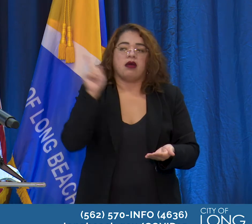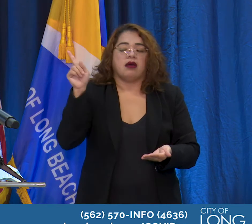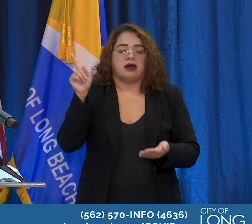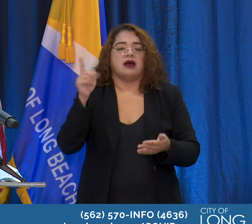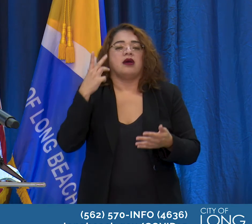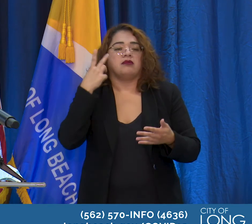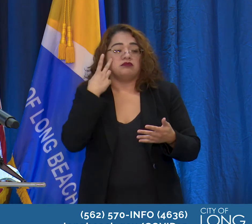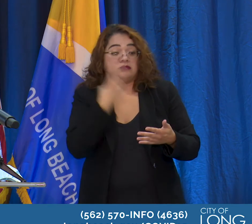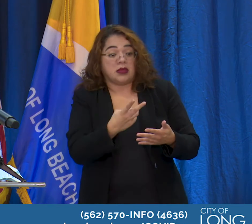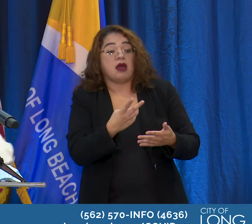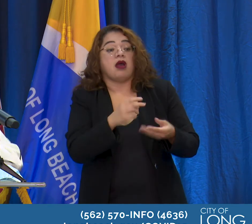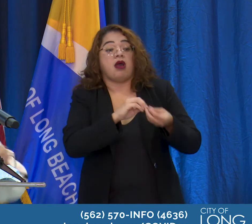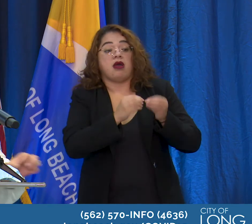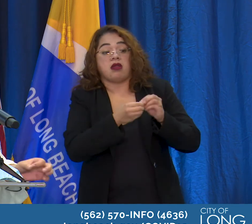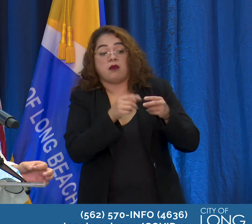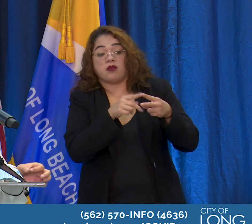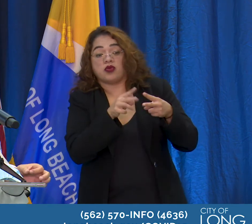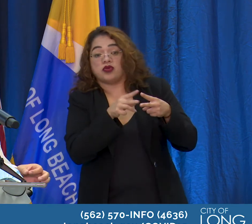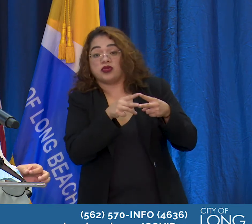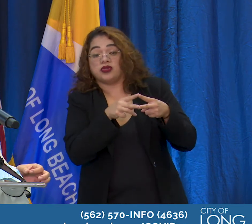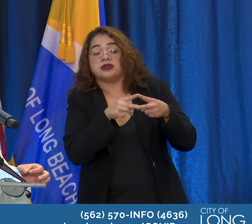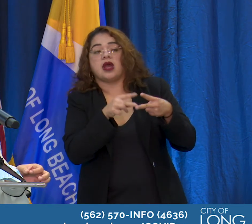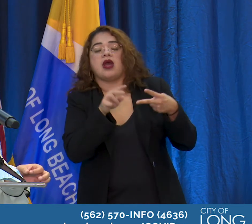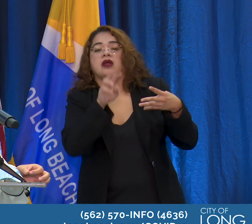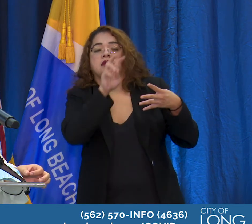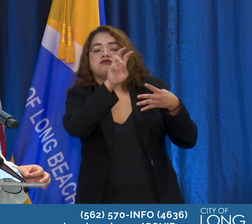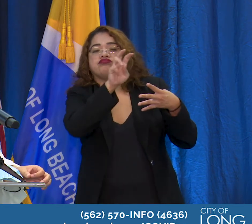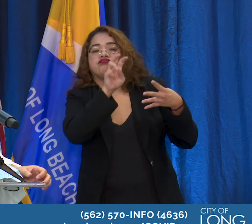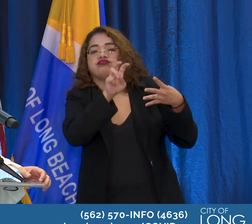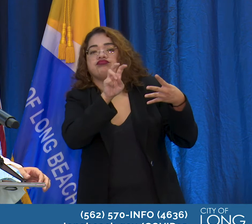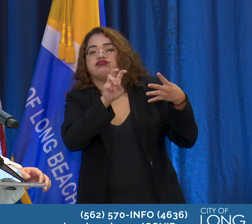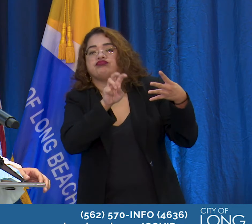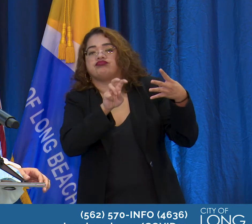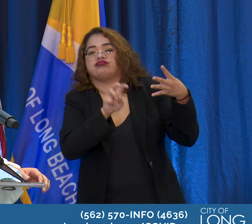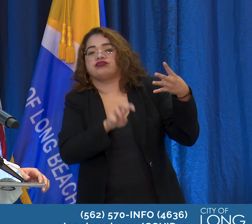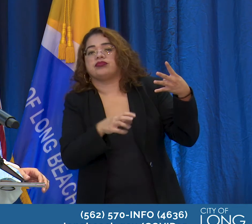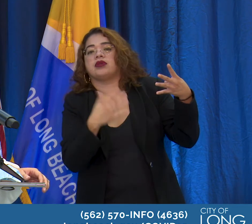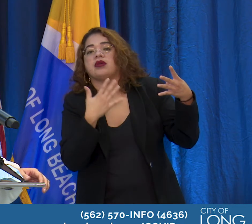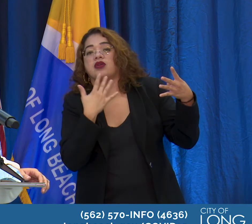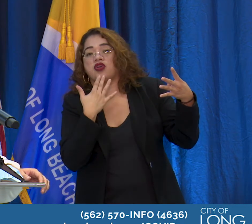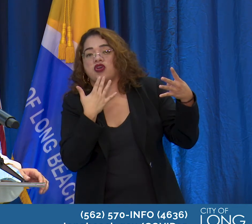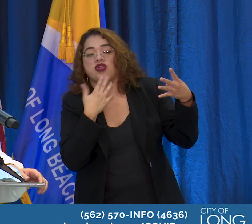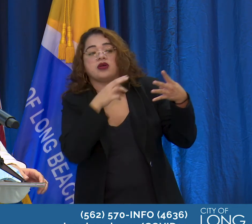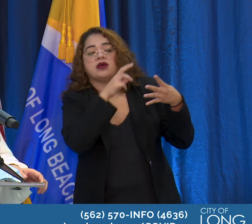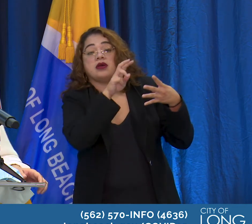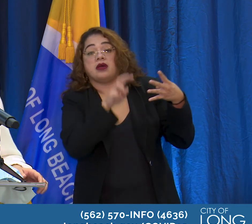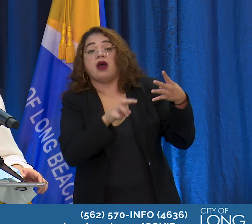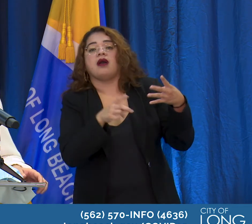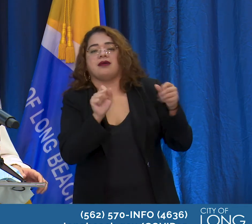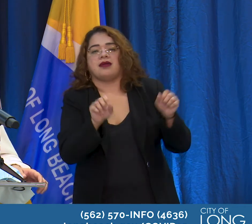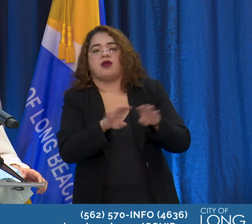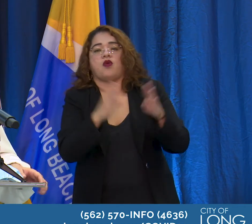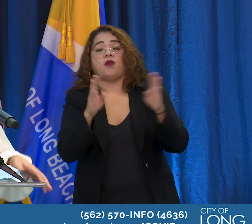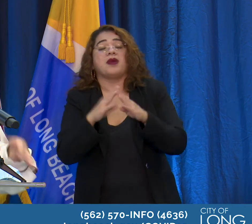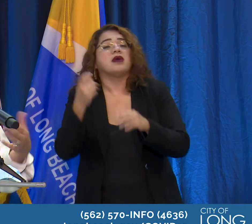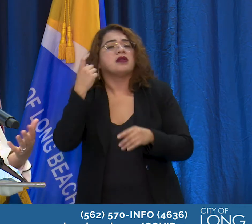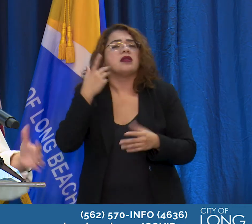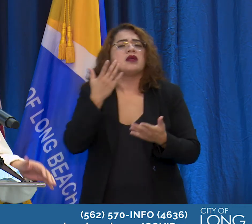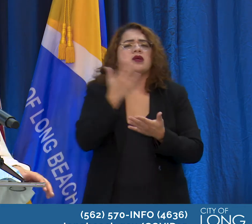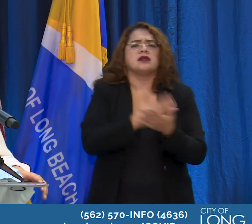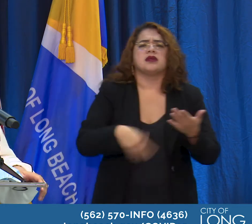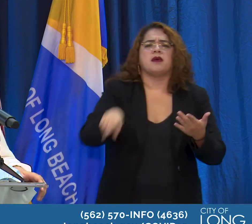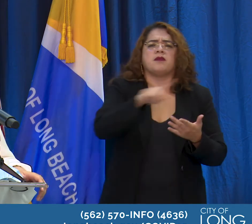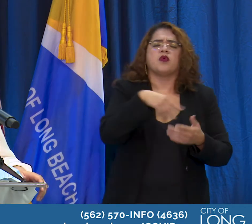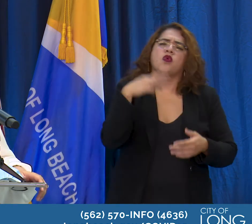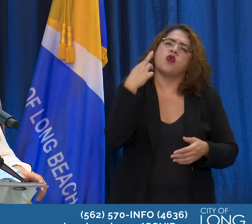cosas adicionales. El alcalde también dio gracias a todos aquellos restaurantes que han sido creativos para poder